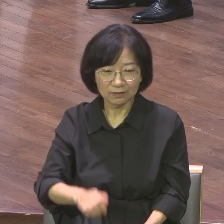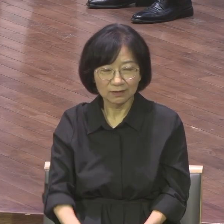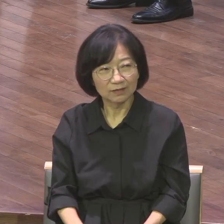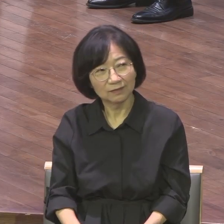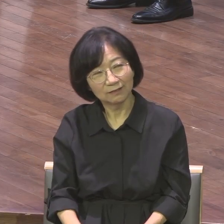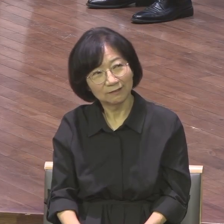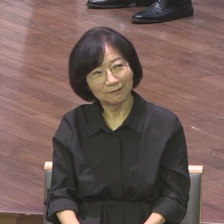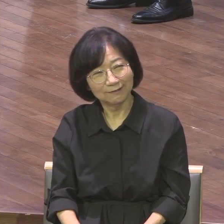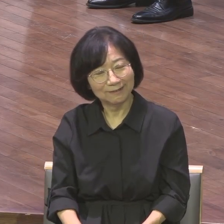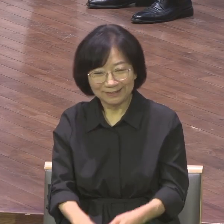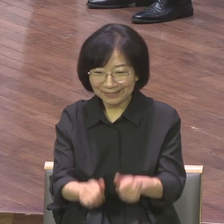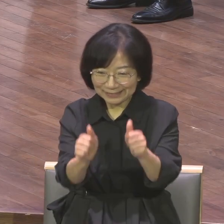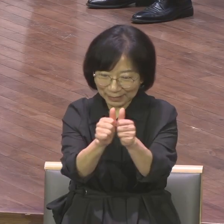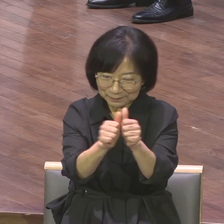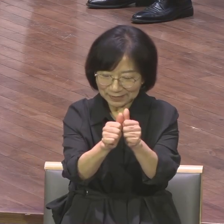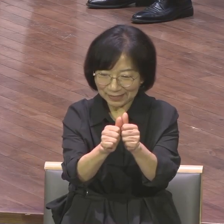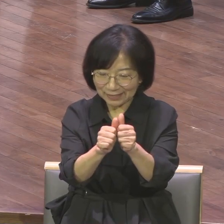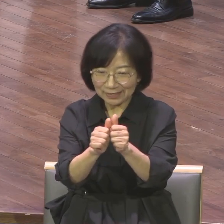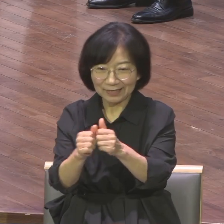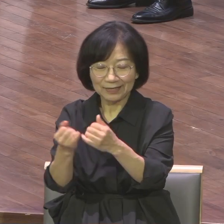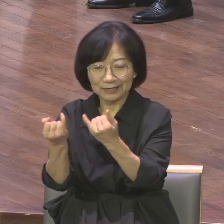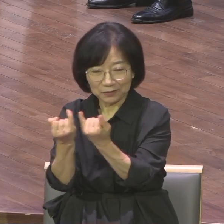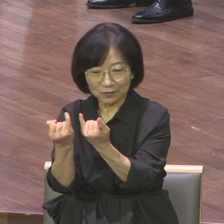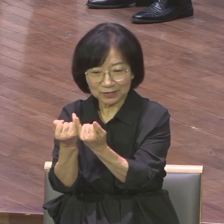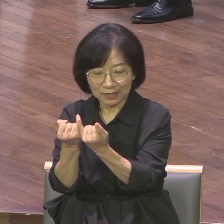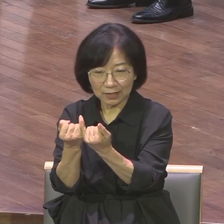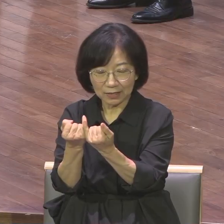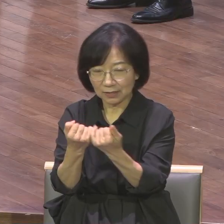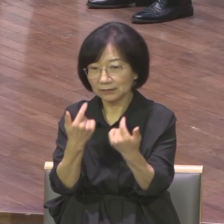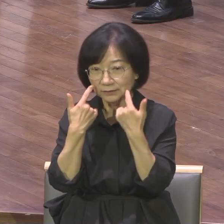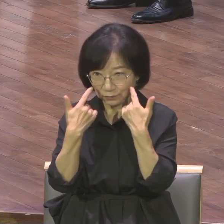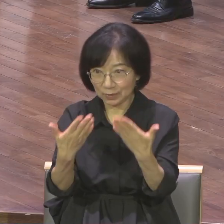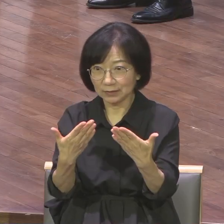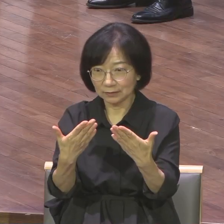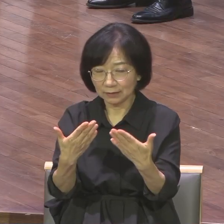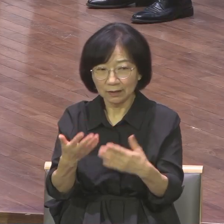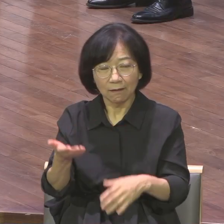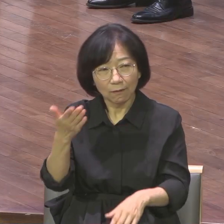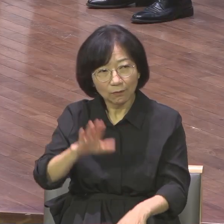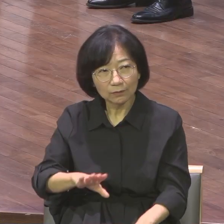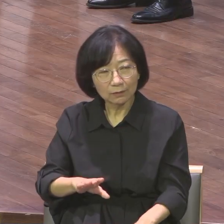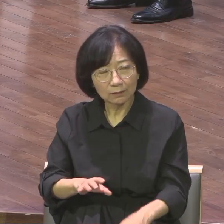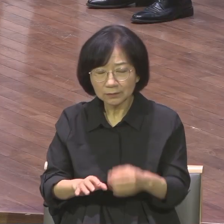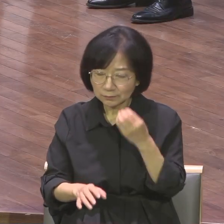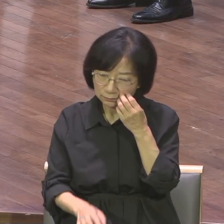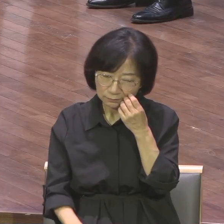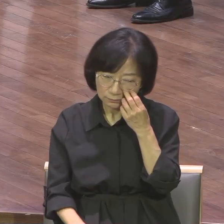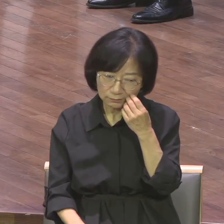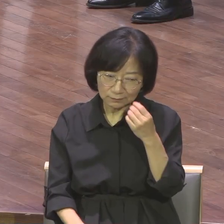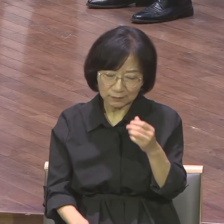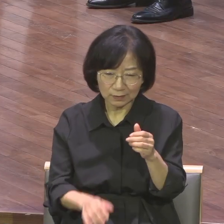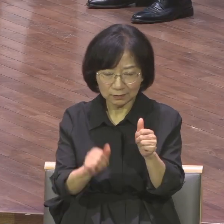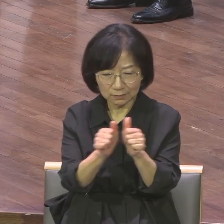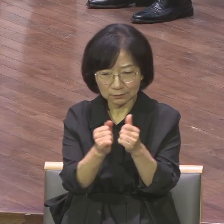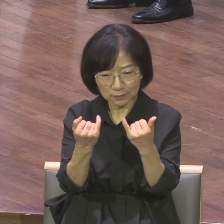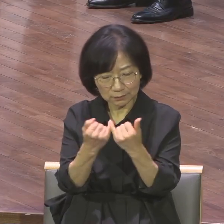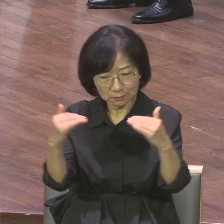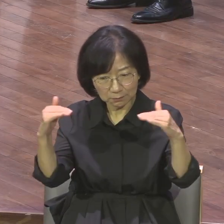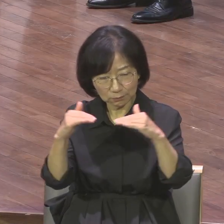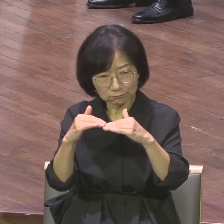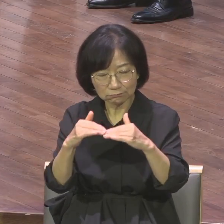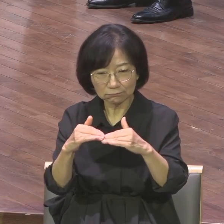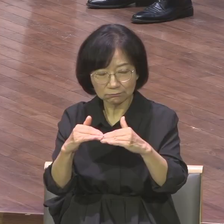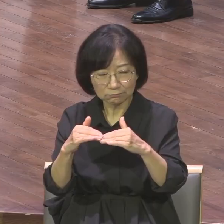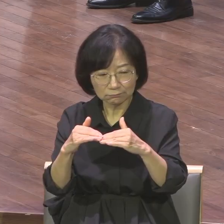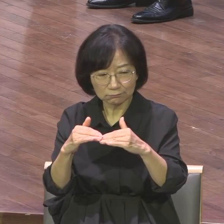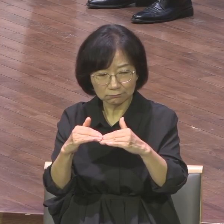젠더 일올리기에 지금 빠진단 말이에요. 그러니까 여러분들이요, 이 기도를 해야 됩니다. 하나님이요, 지금